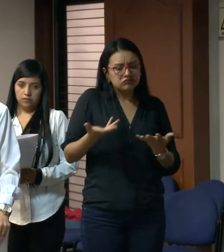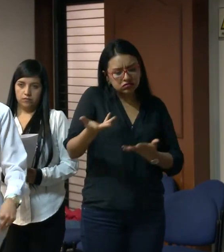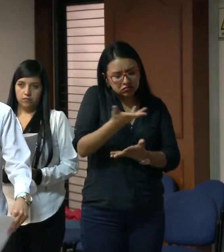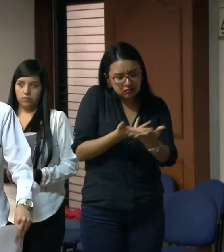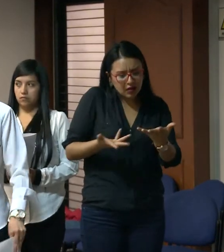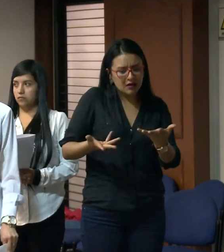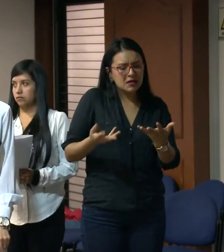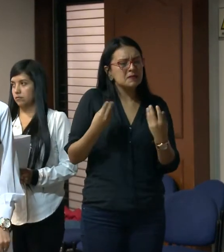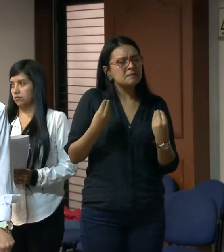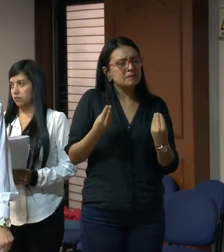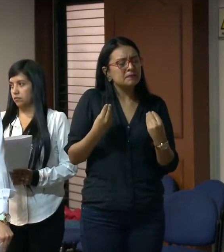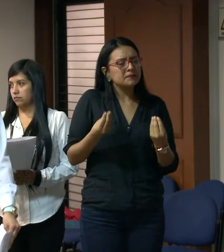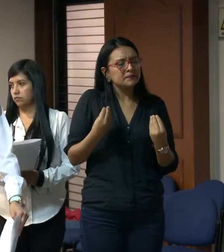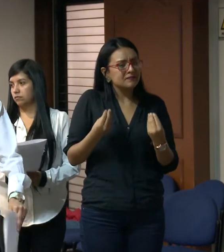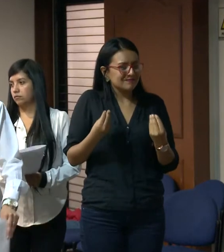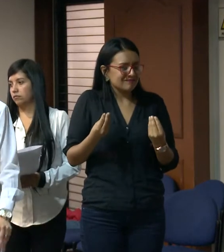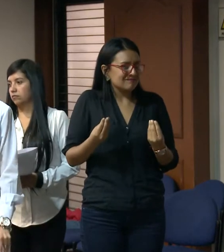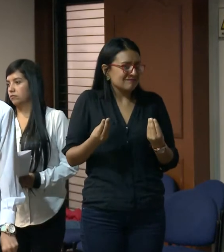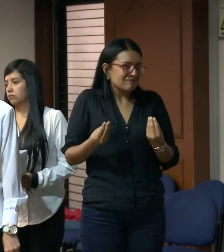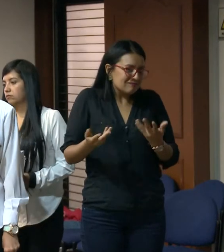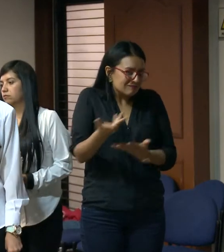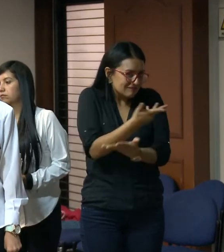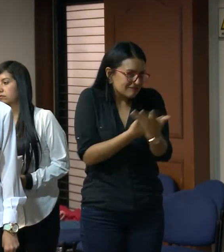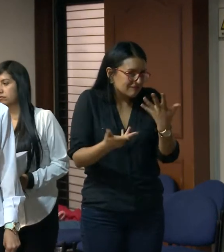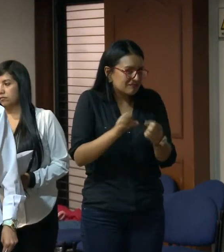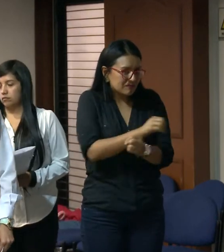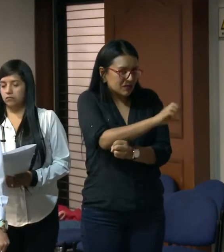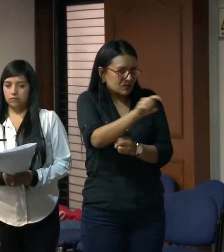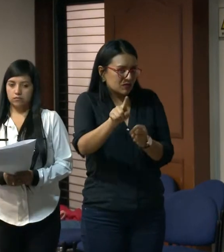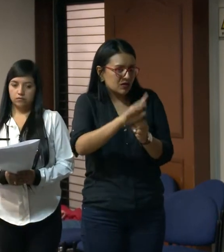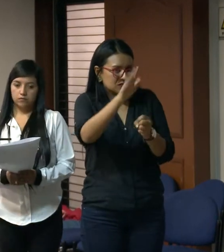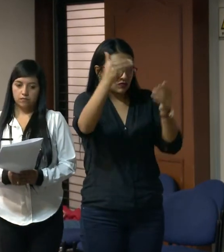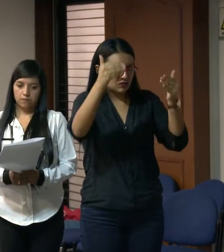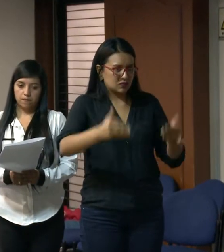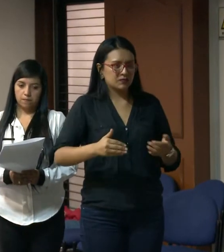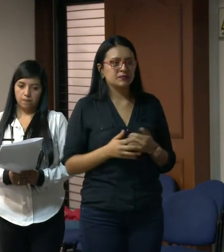interacción para interactuar con la población con discapacidad.